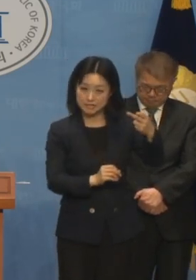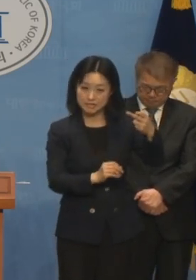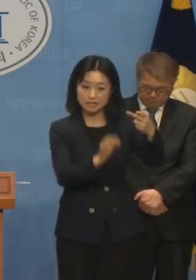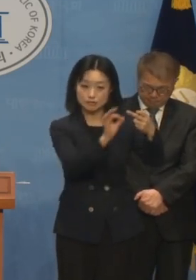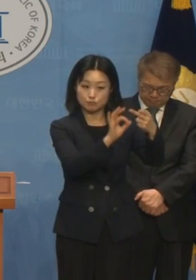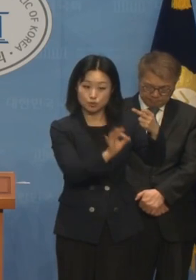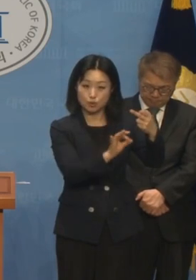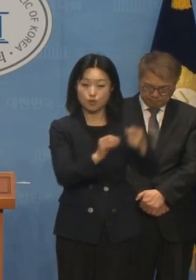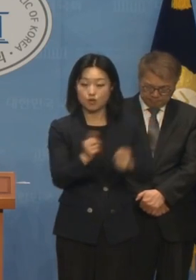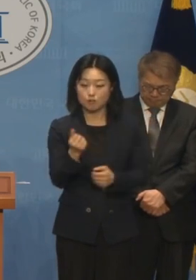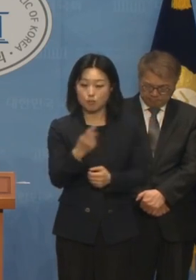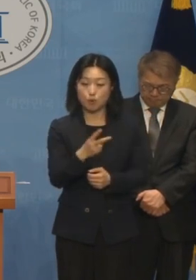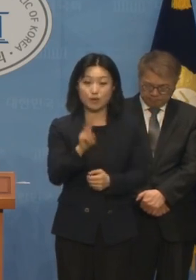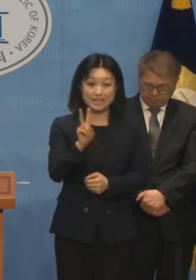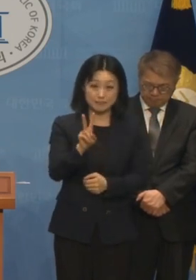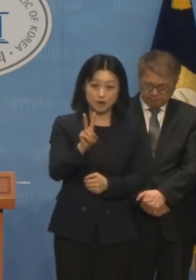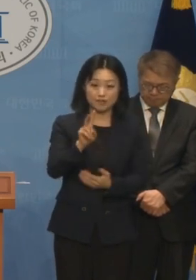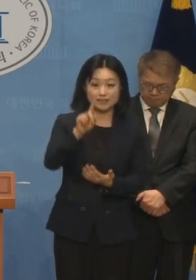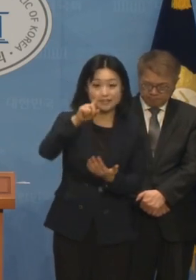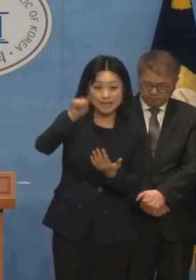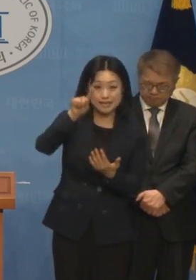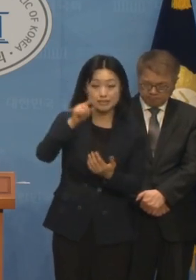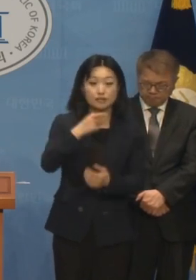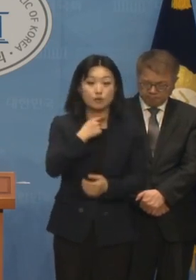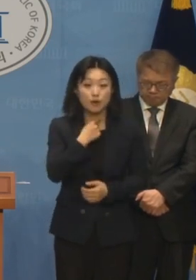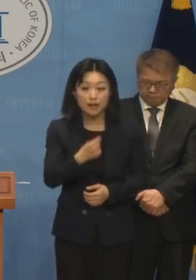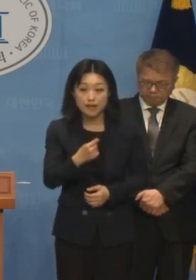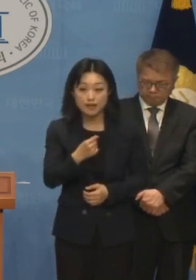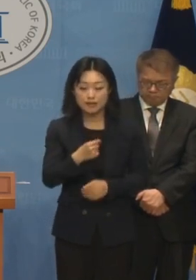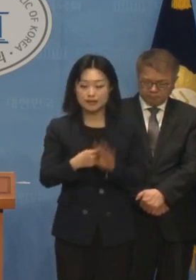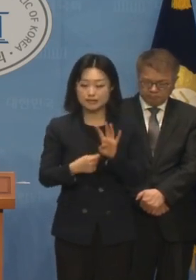12%인 2안에 대한 응답률은